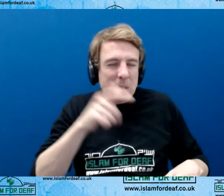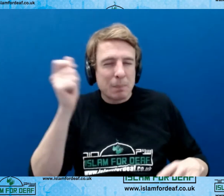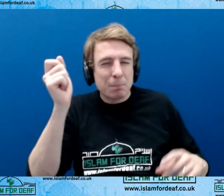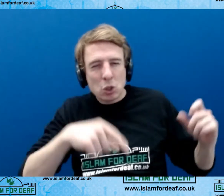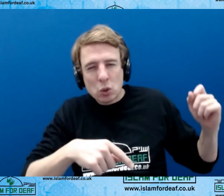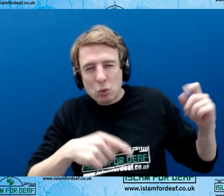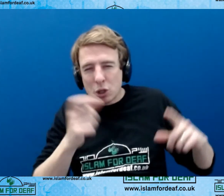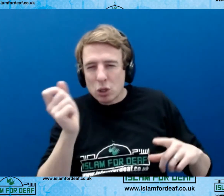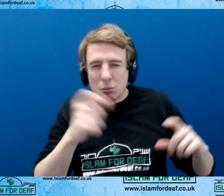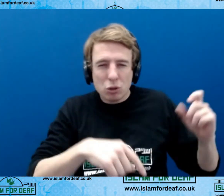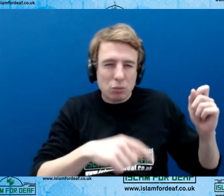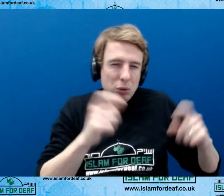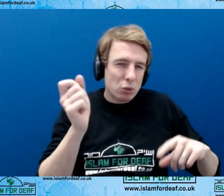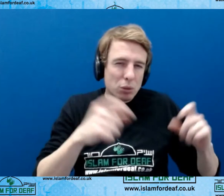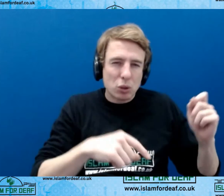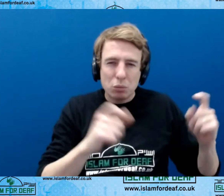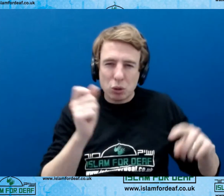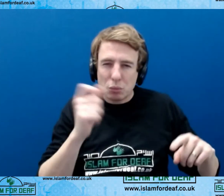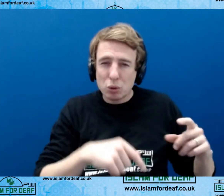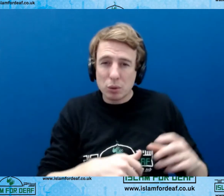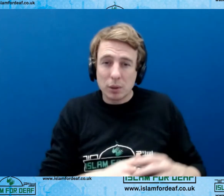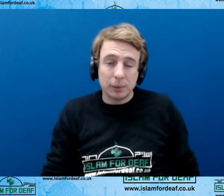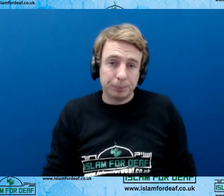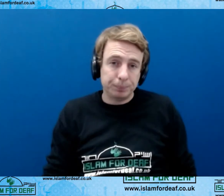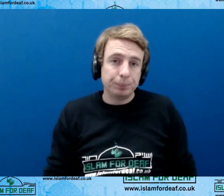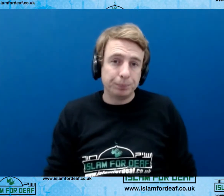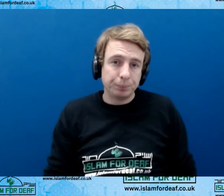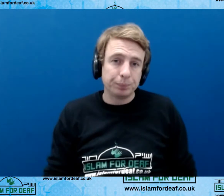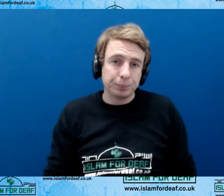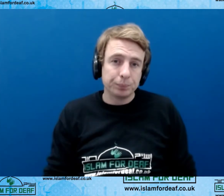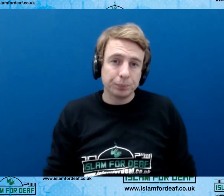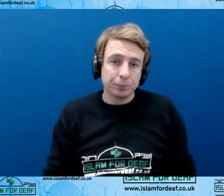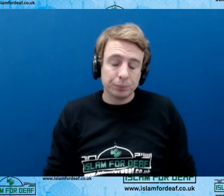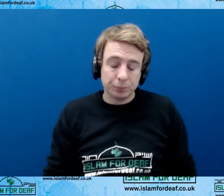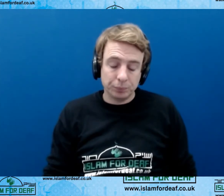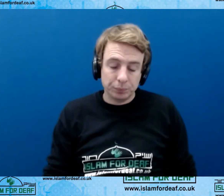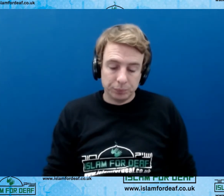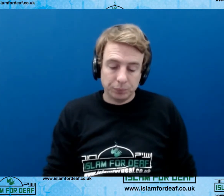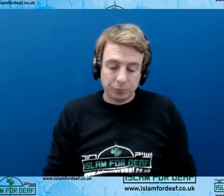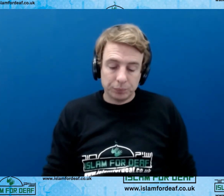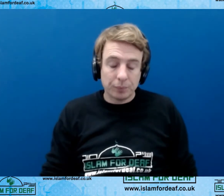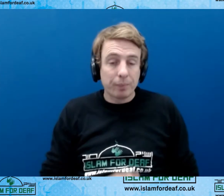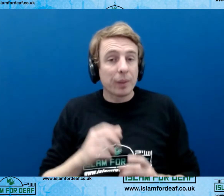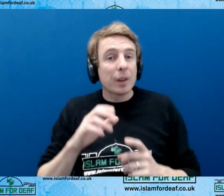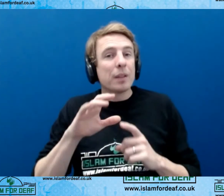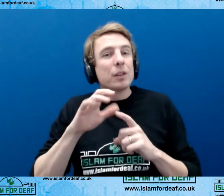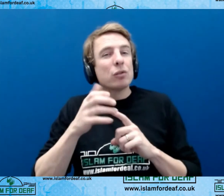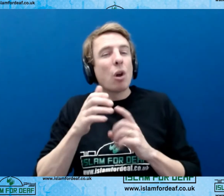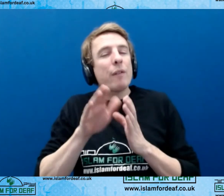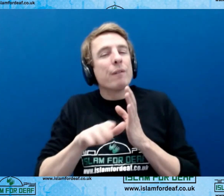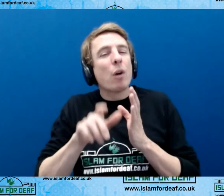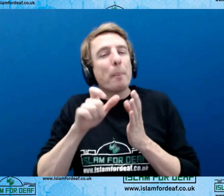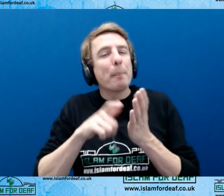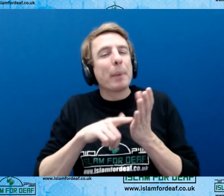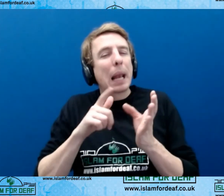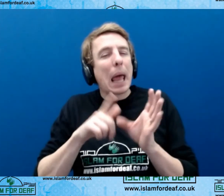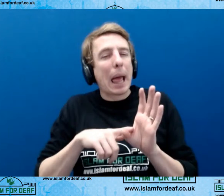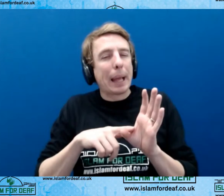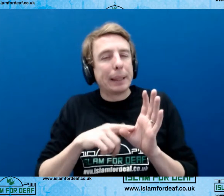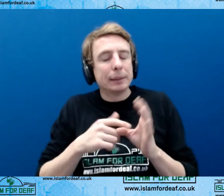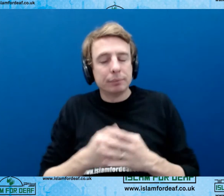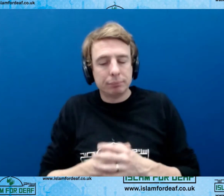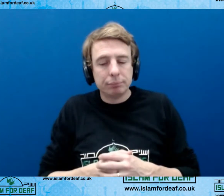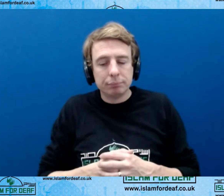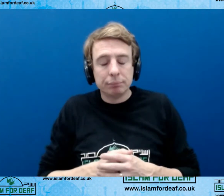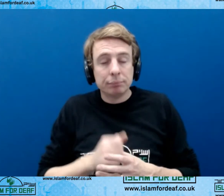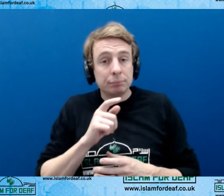مكانه. And these baked clay stones didn't hit any individual from the army except they died on the